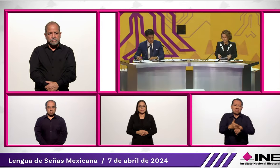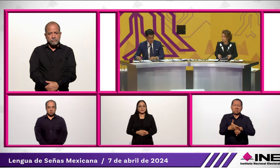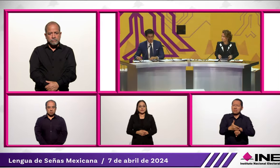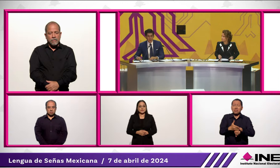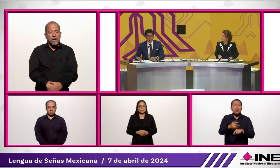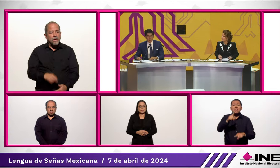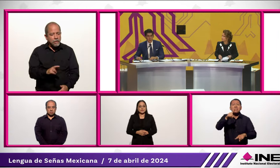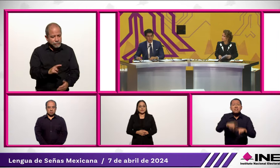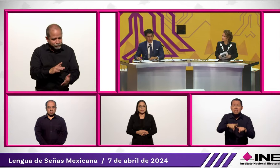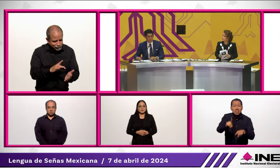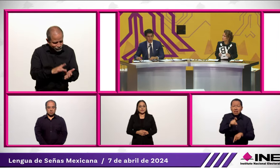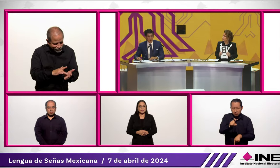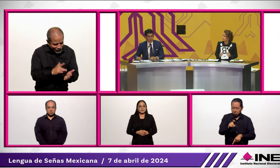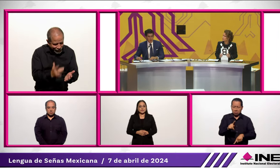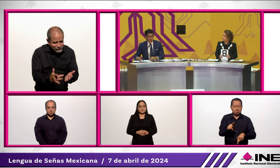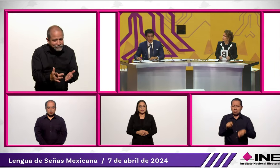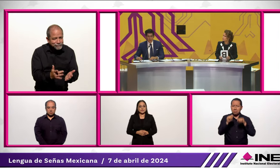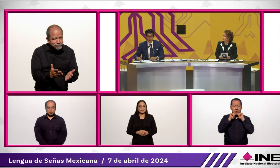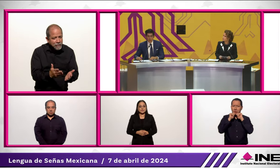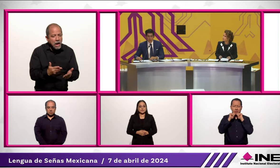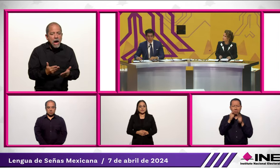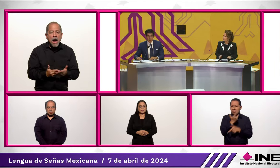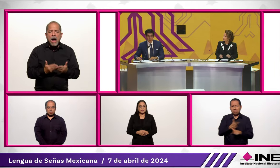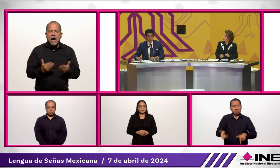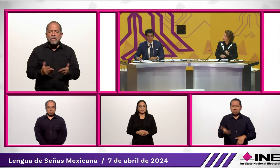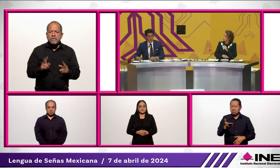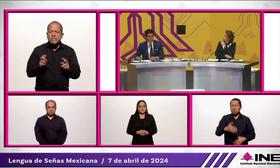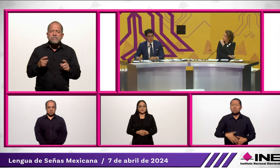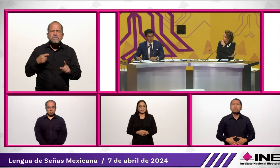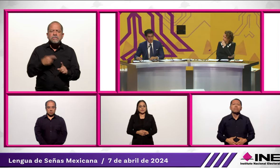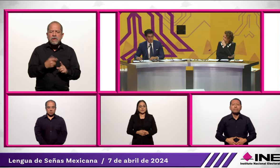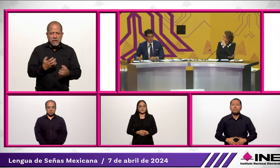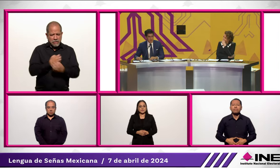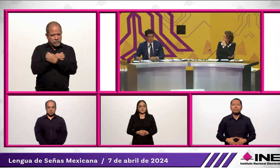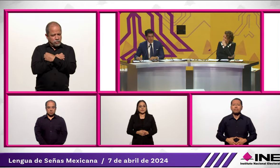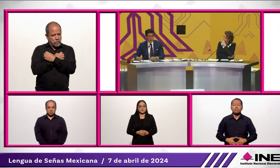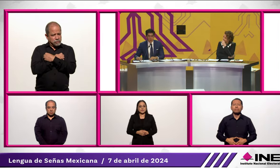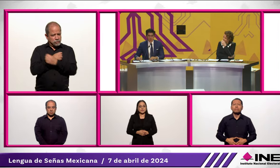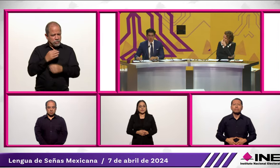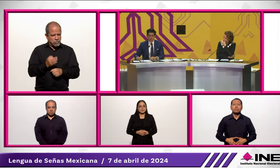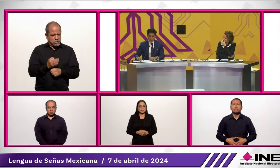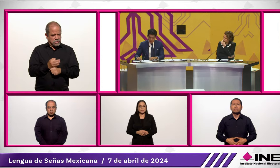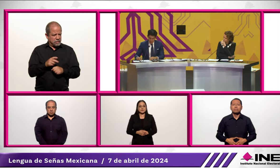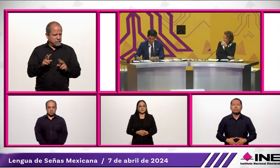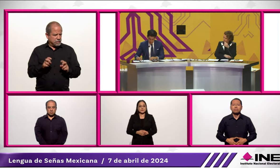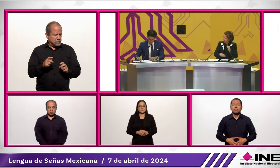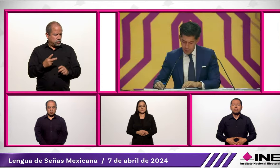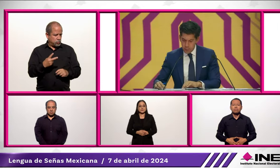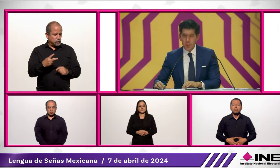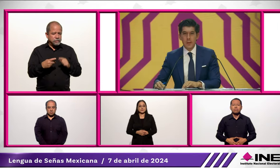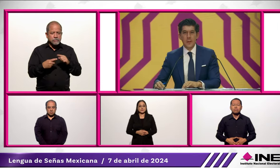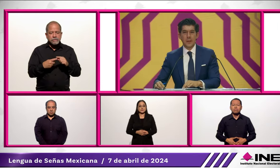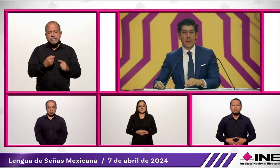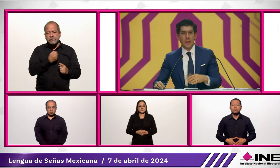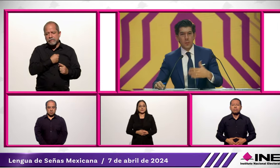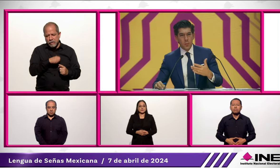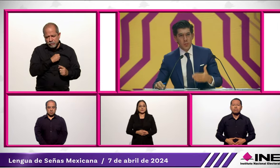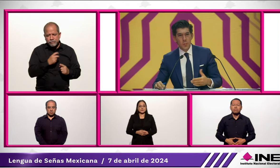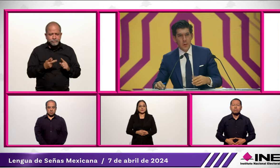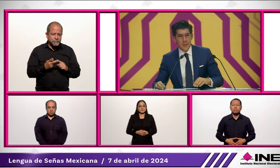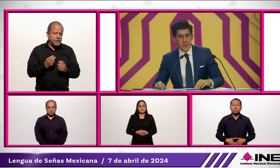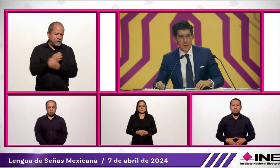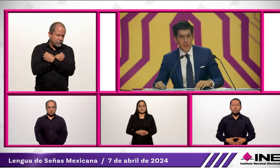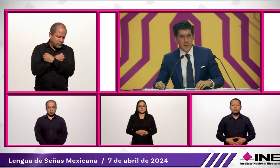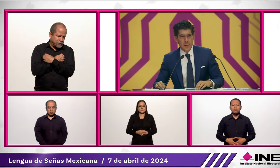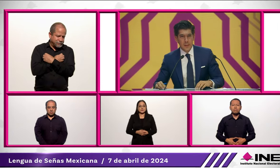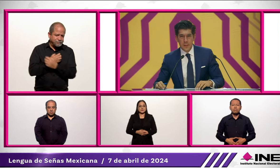Xochitl Gálvez. Hablemos también de educación. En este bloque están considerados ambos temas, salud y educación. Hay indudablemente